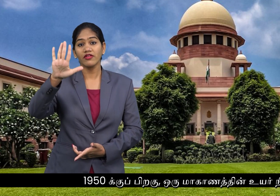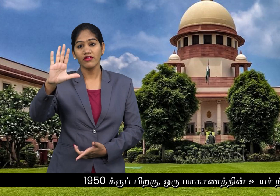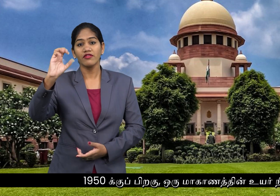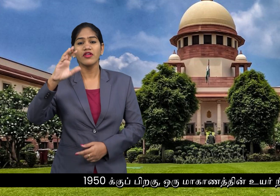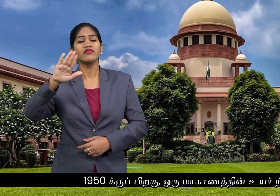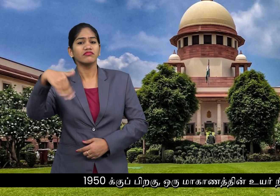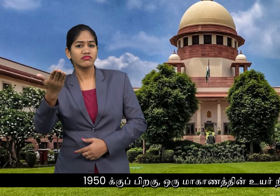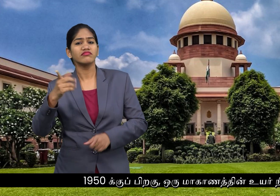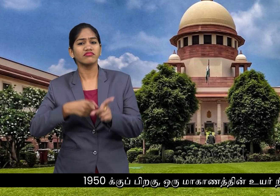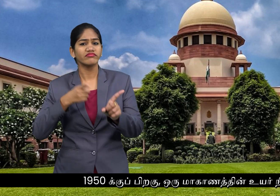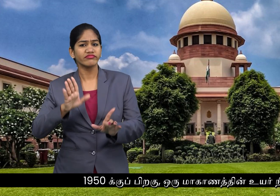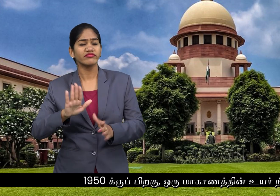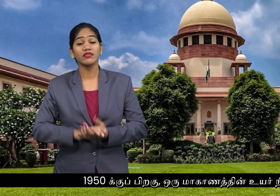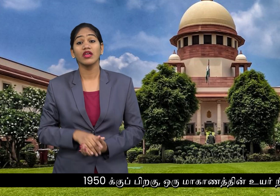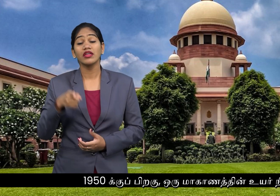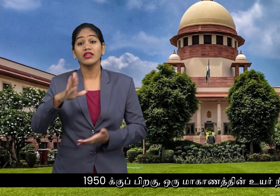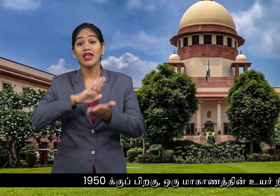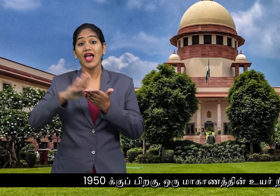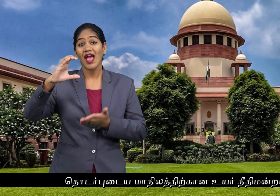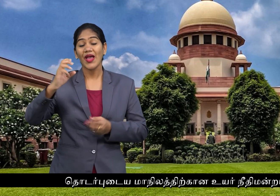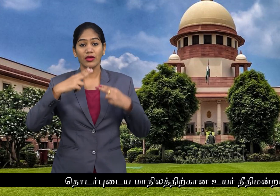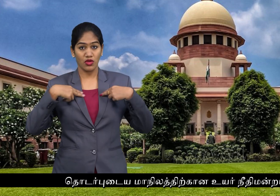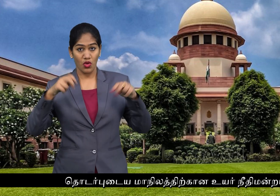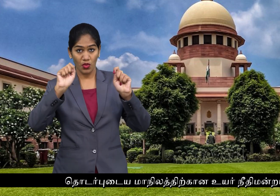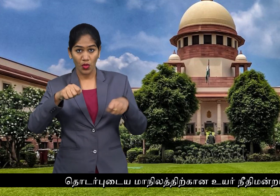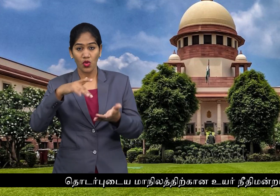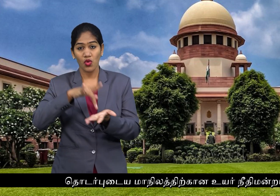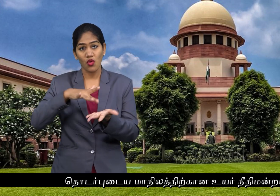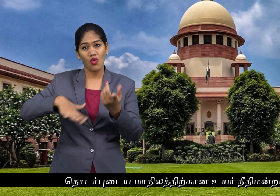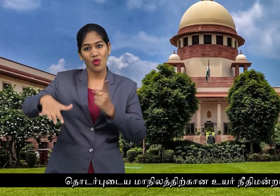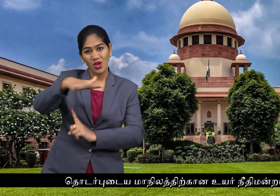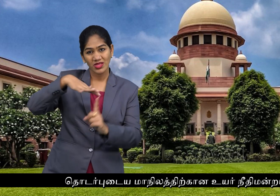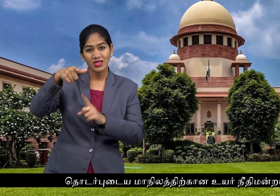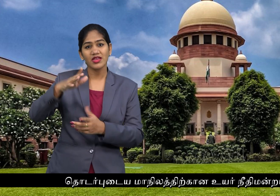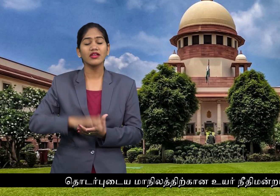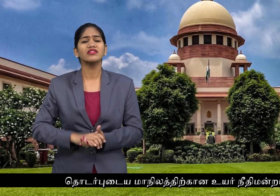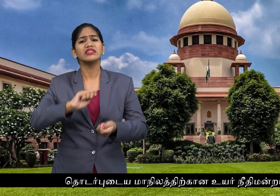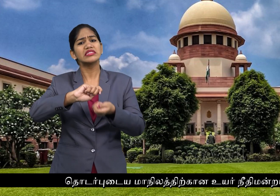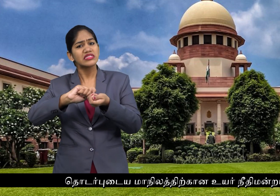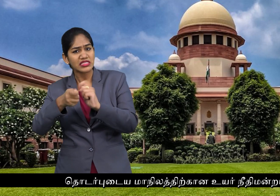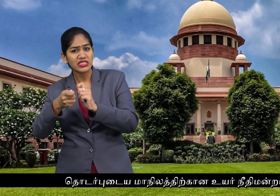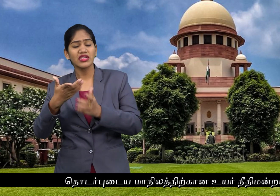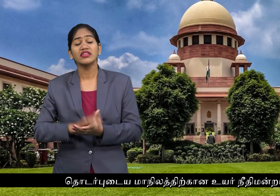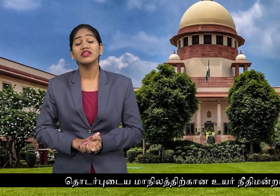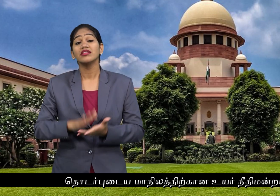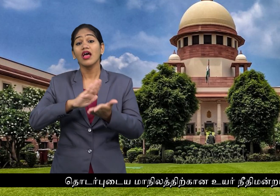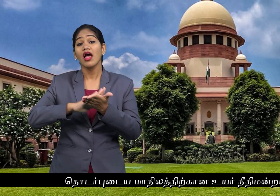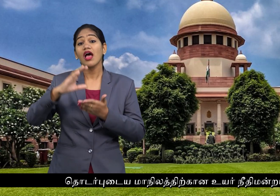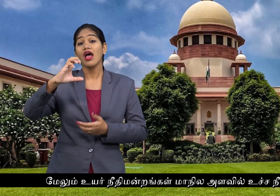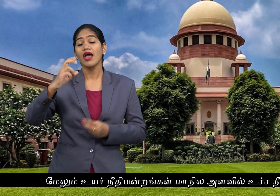1950க்கு பிறகு ஒரு மாகாணத்தின் உயர்நீதிமன்றம் தொடர்புடைய மாநிலத்திற்கான உயர்நீதிமன்றமாக